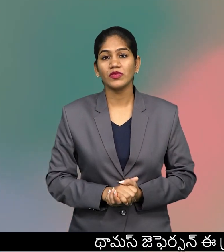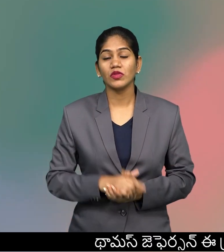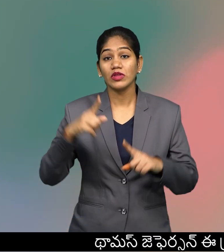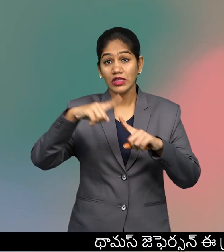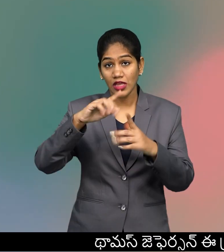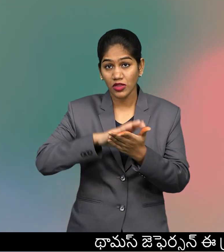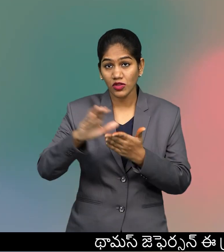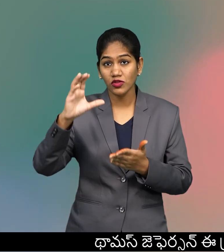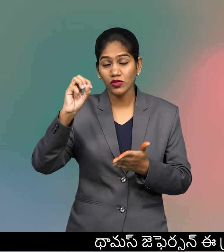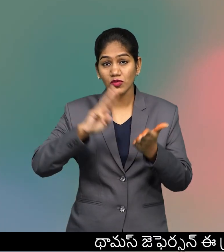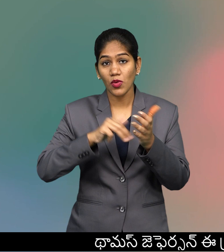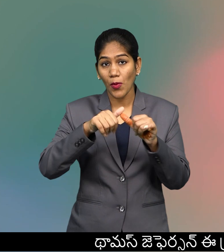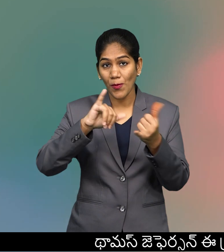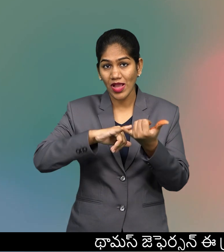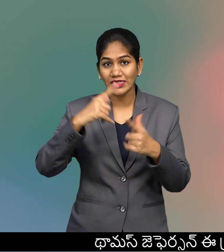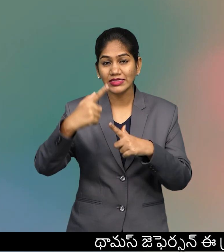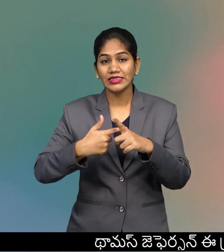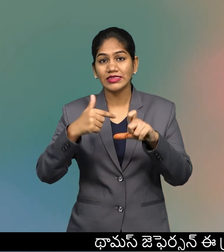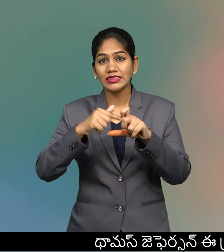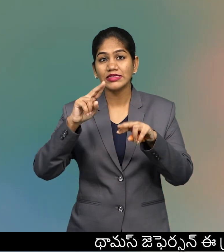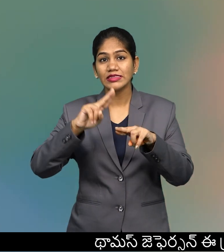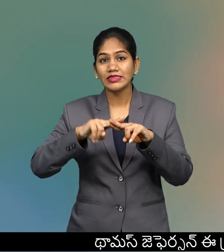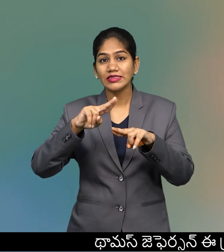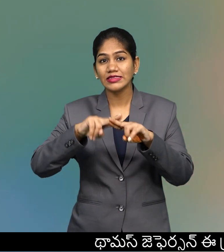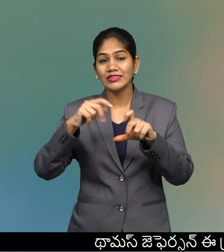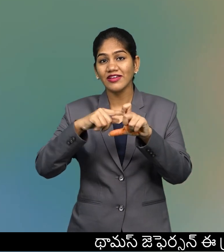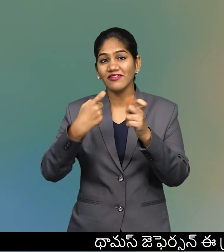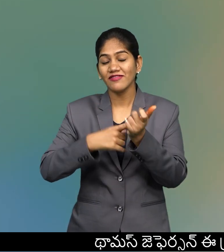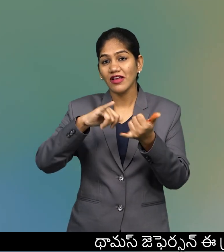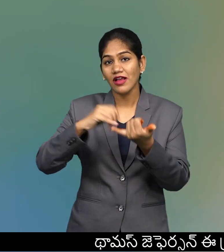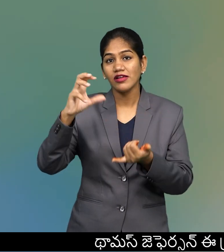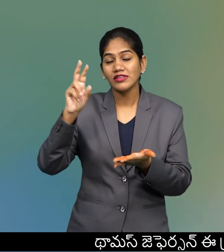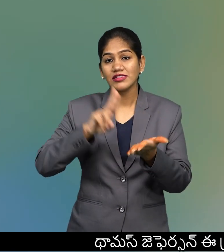థామస్ జెఫెర్సన్ ఈ ప్రకటన యొక్క ప్రధాన రచయిత.